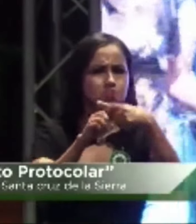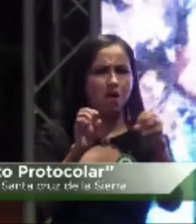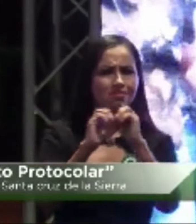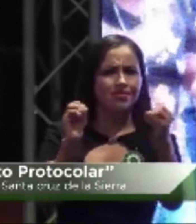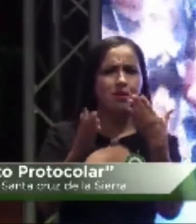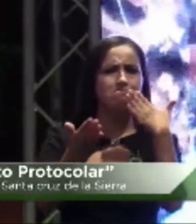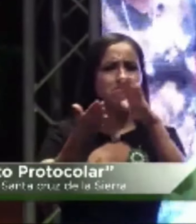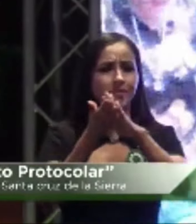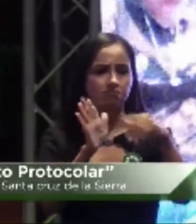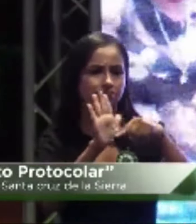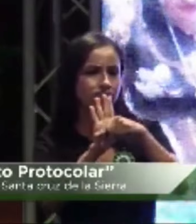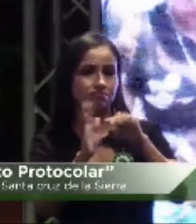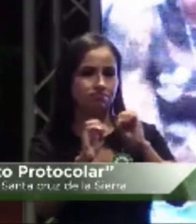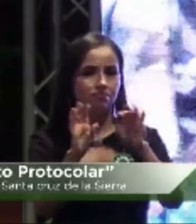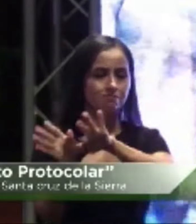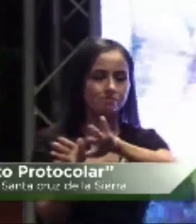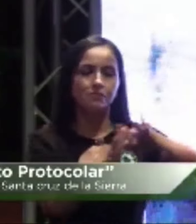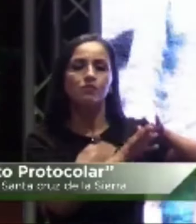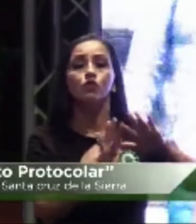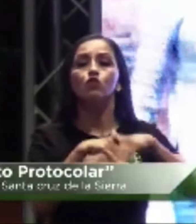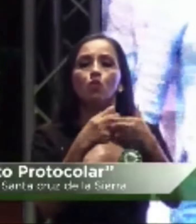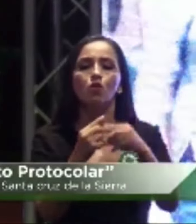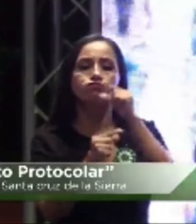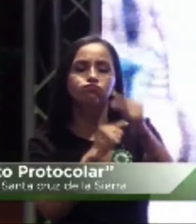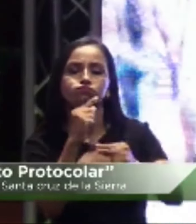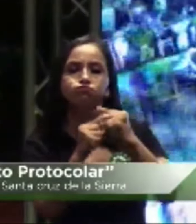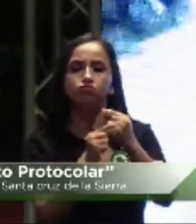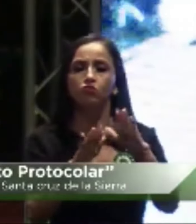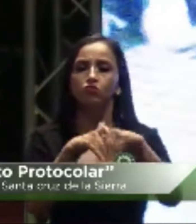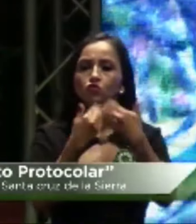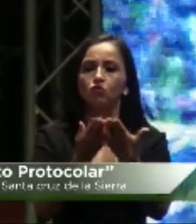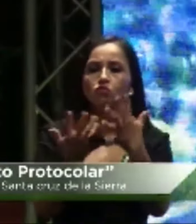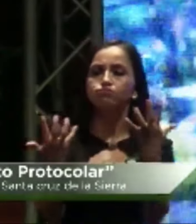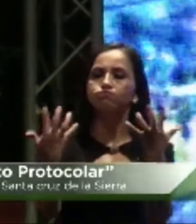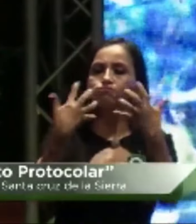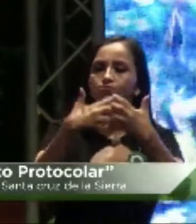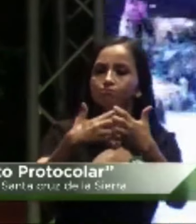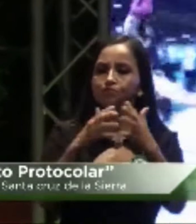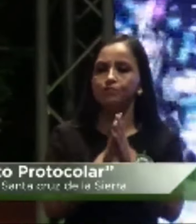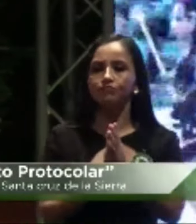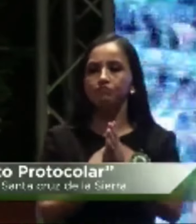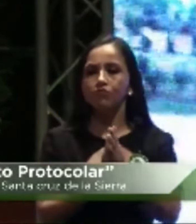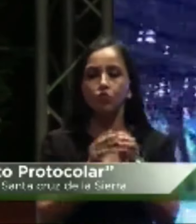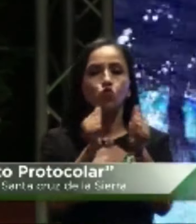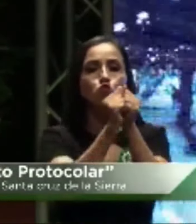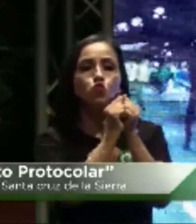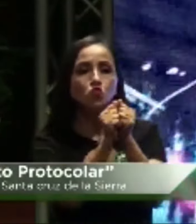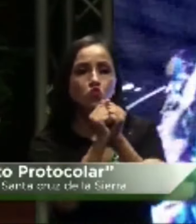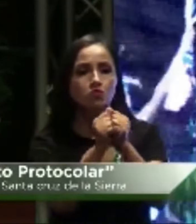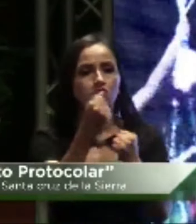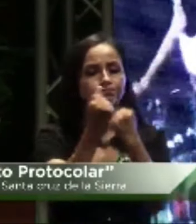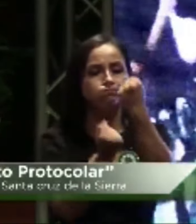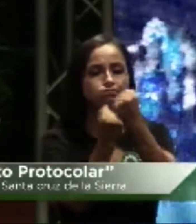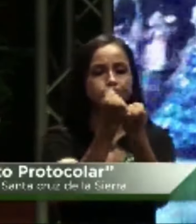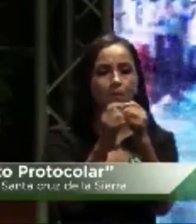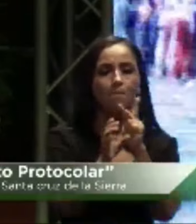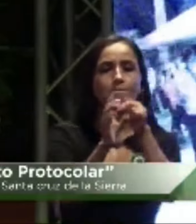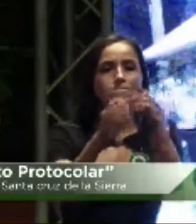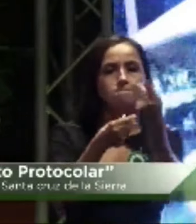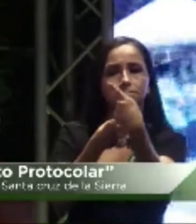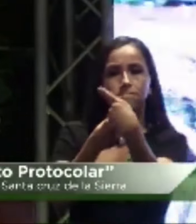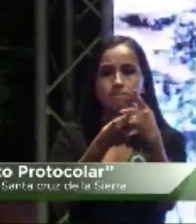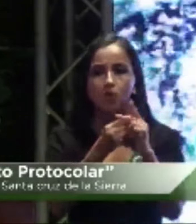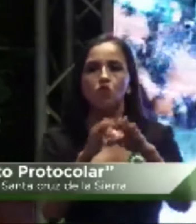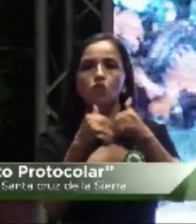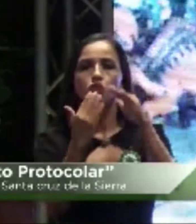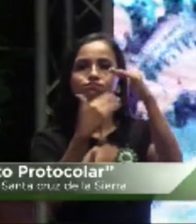esa capacidad de gestionar de manera coordinada, colectiva, cooperativa y participativa